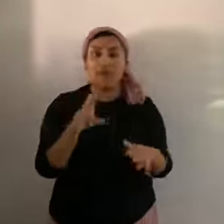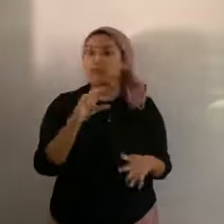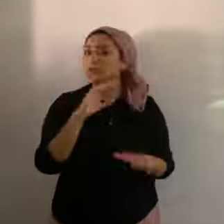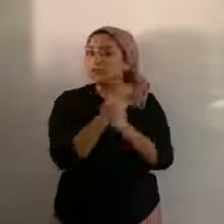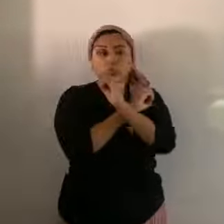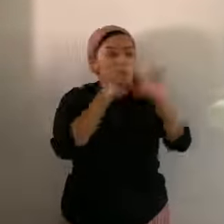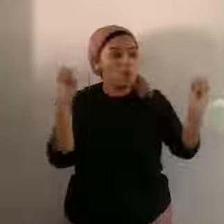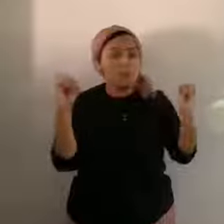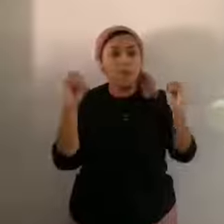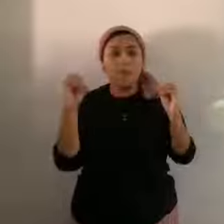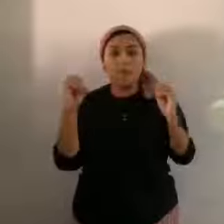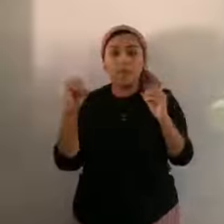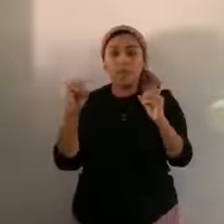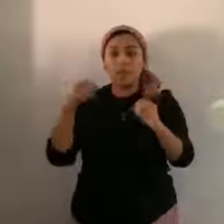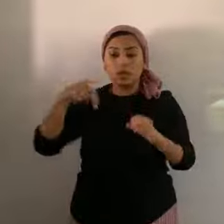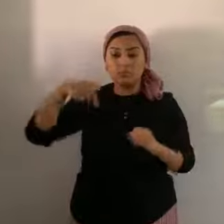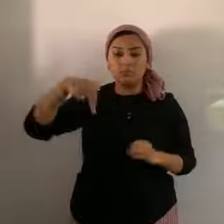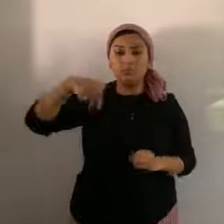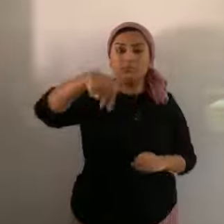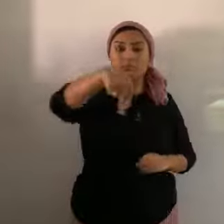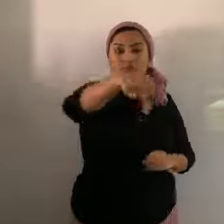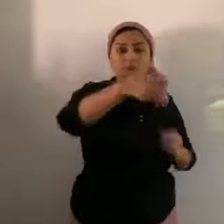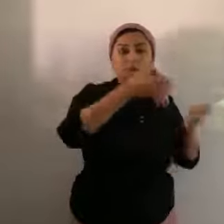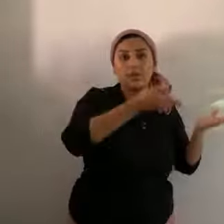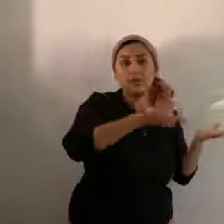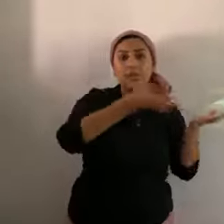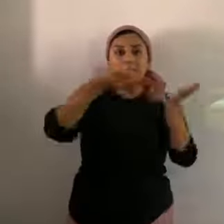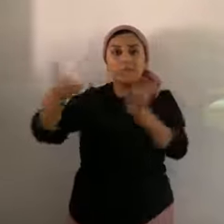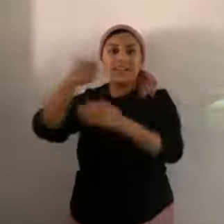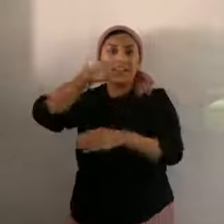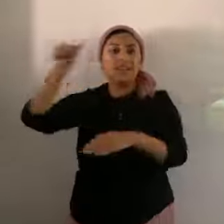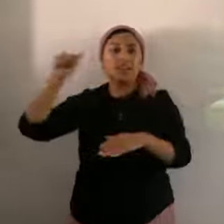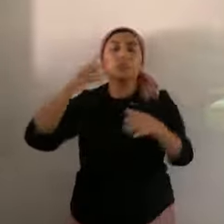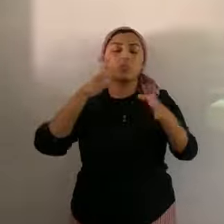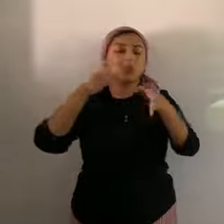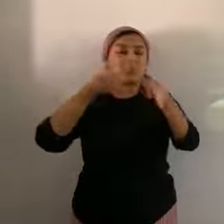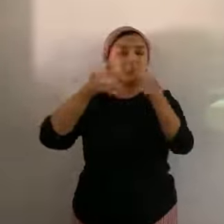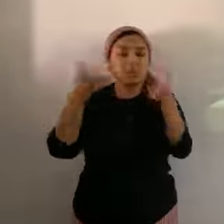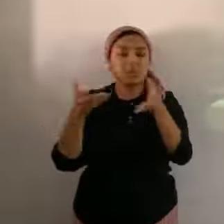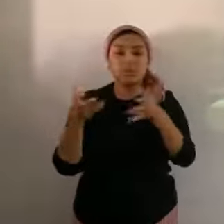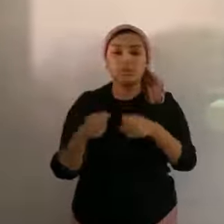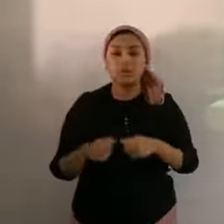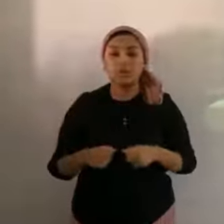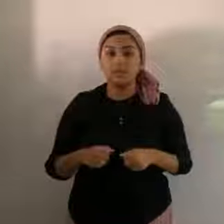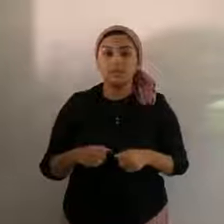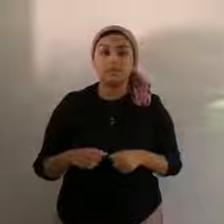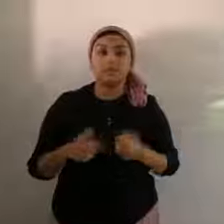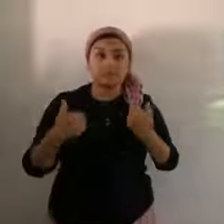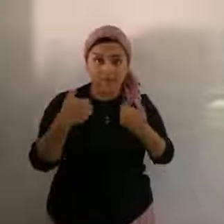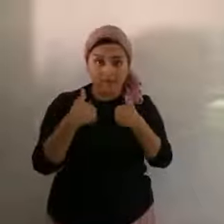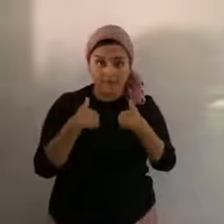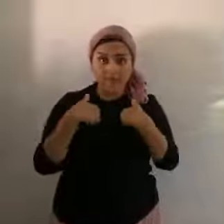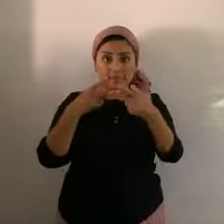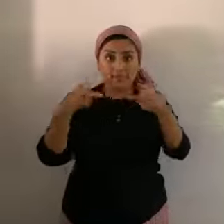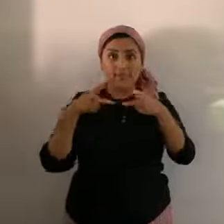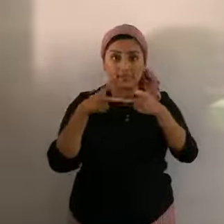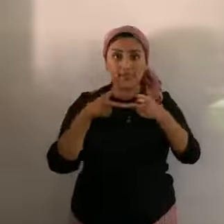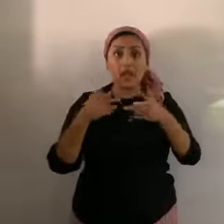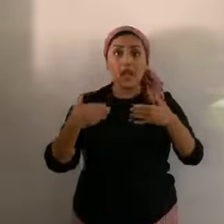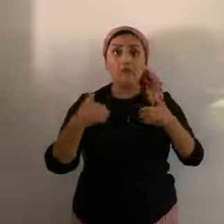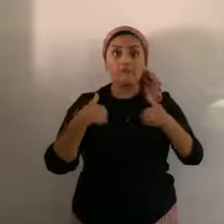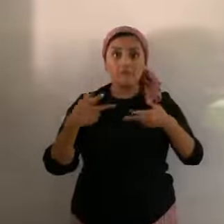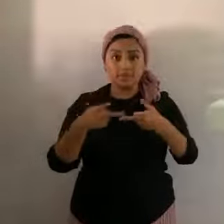nadie atravesara el templo llevando utensilio alguno. A ver, vamos a explicar esto. Había un patio, o sea, había